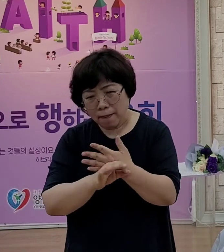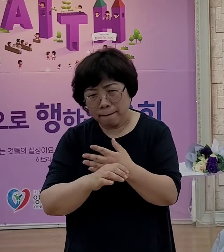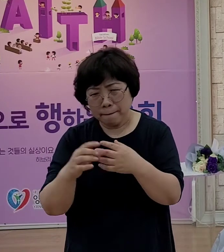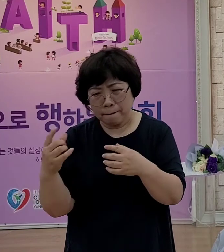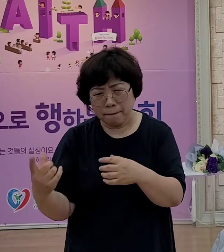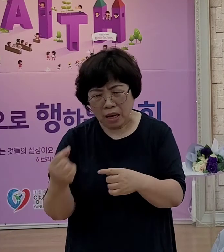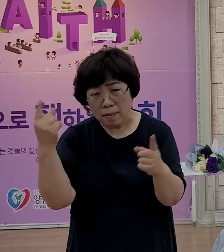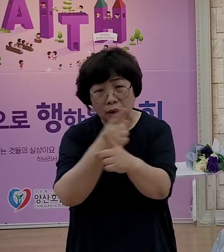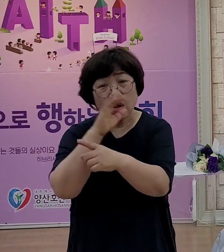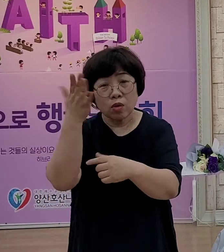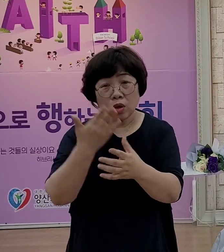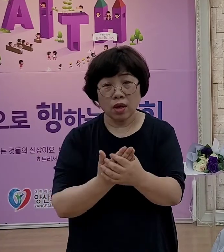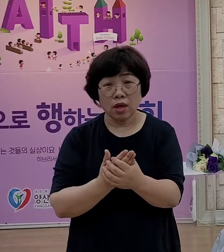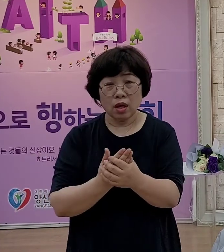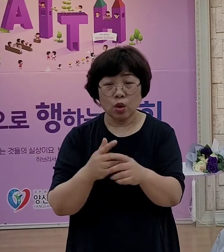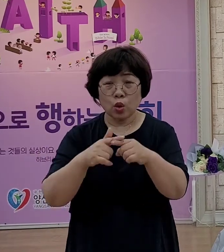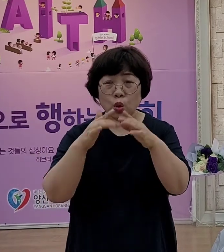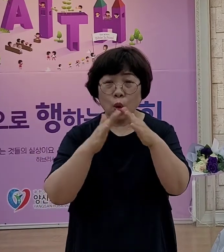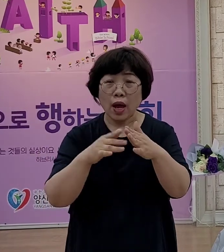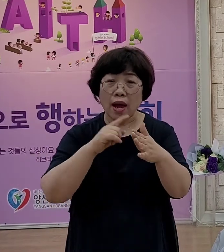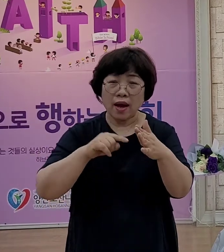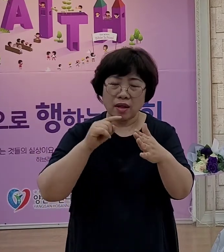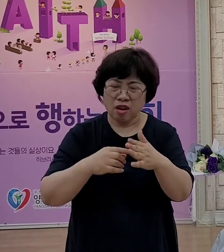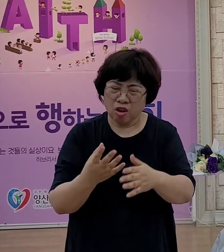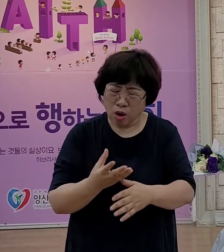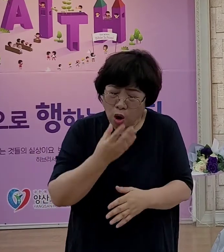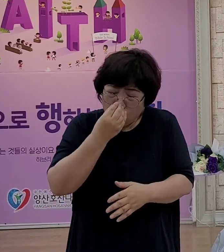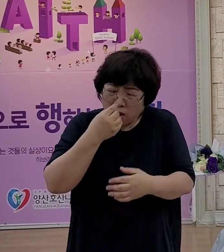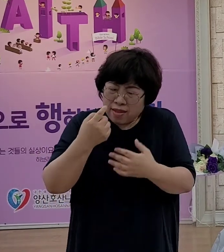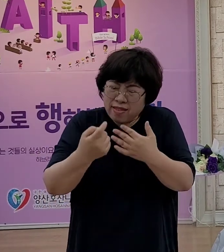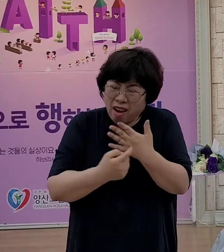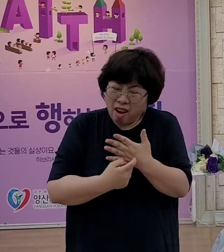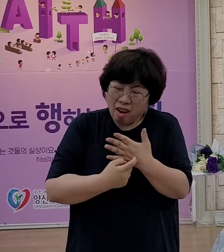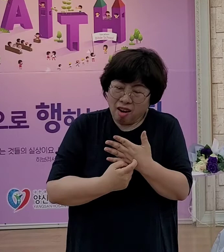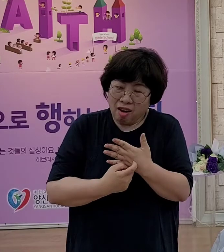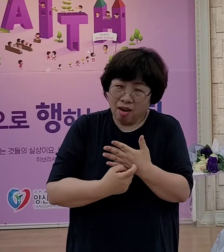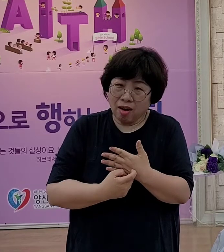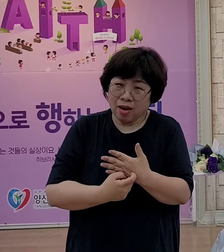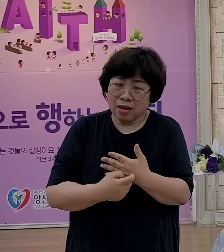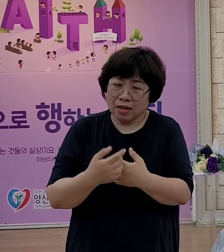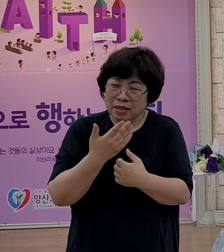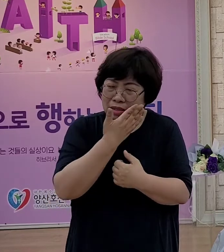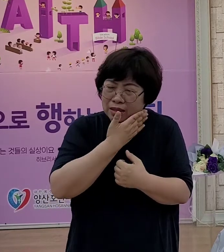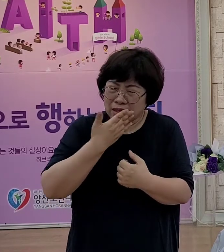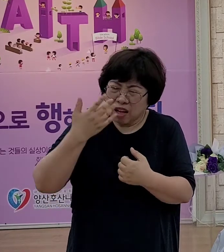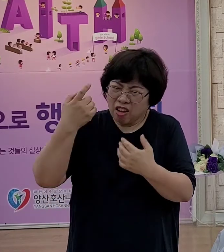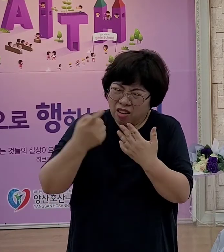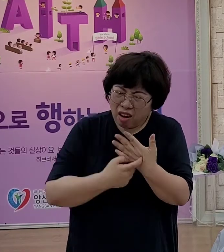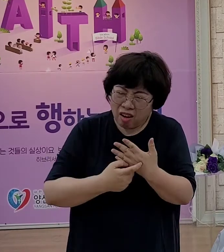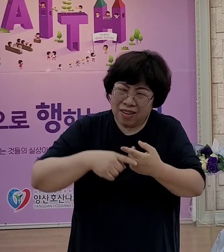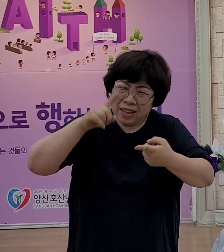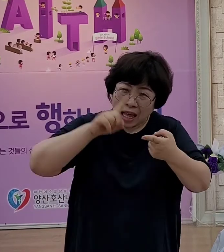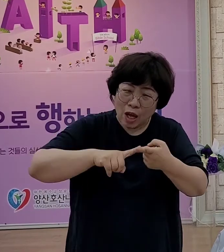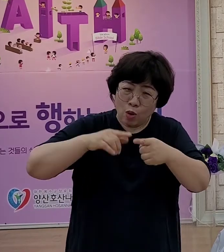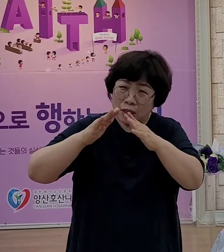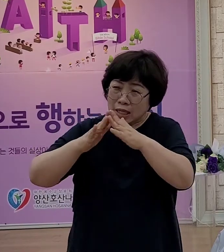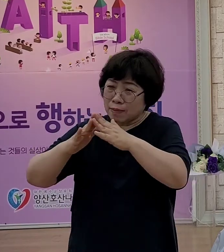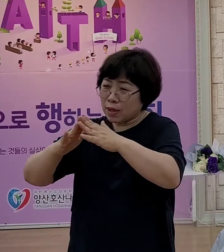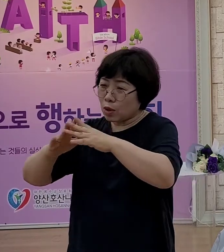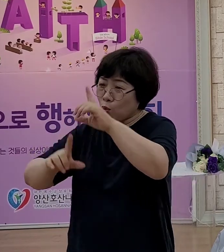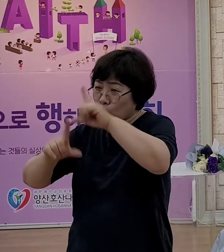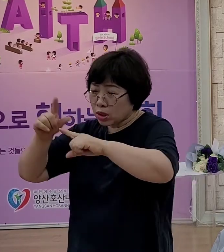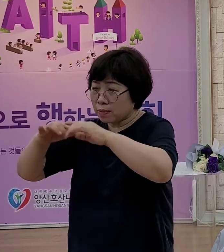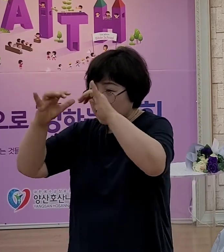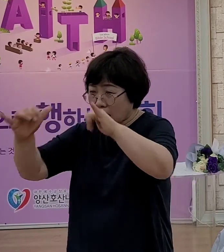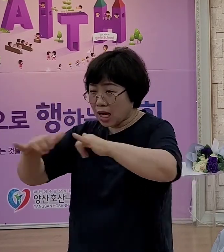돼요. 그리고 이 교회에서 이렇게 거룩하고 은혜롭고 귀하게 보이는 이 모습대로 집에 가서도 그리고